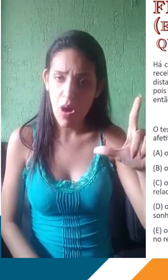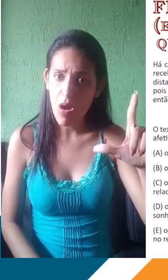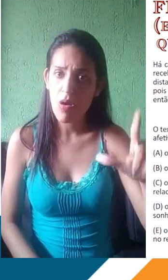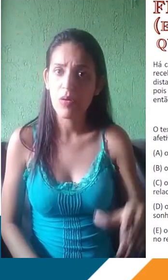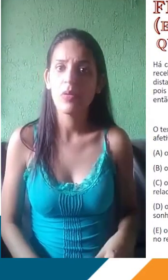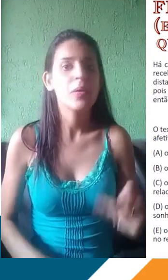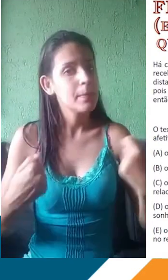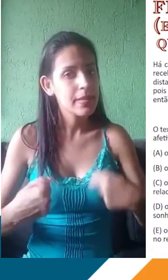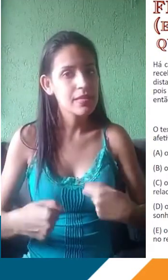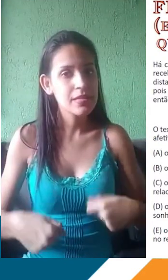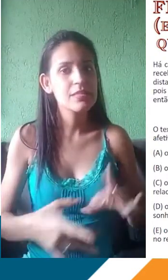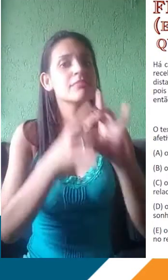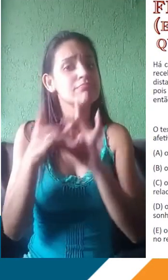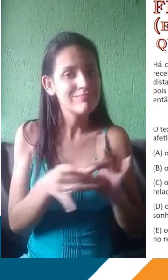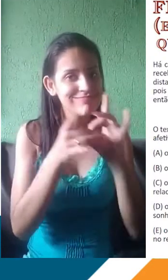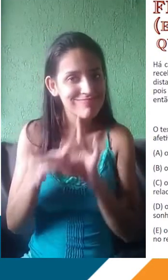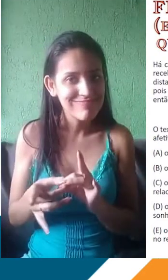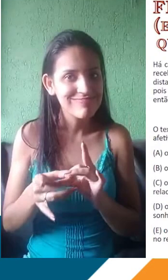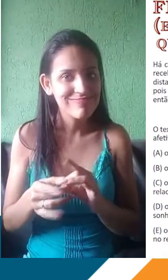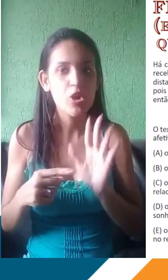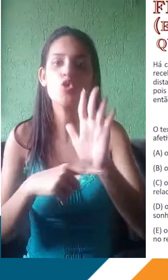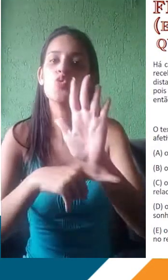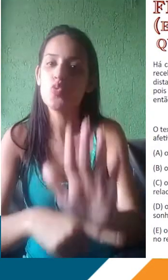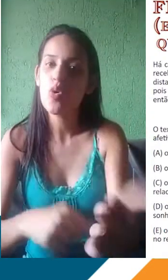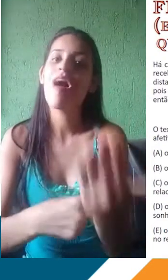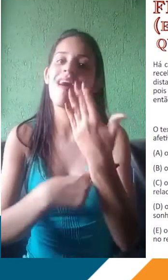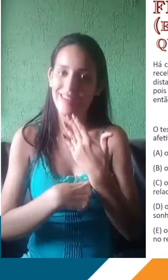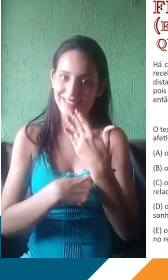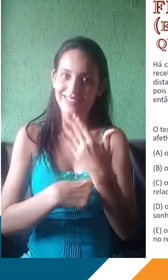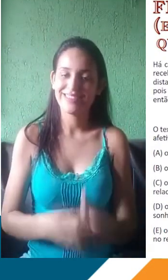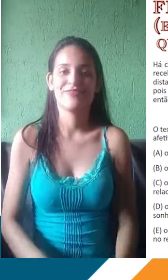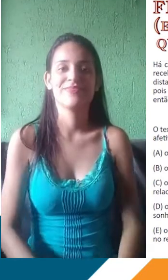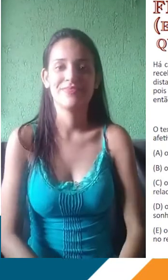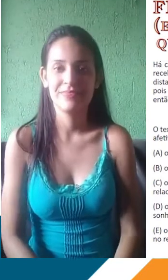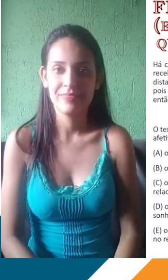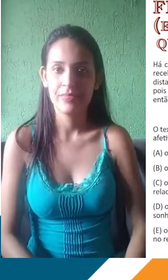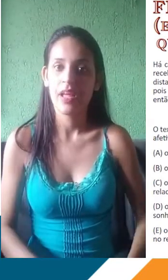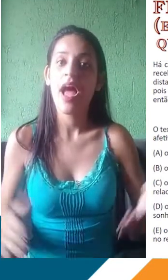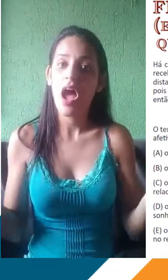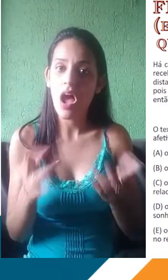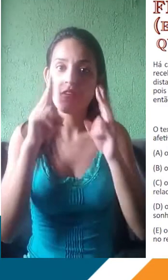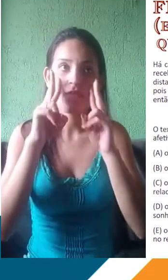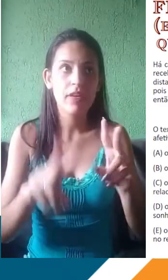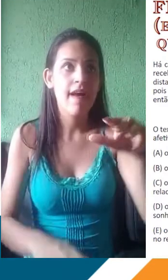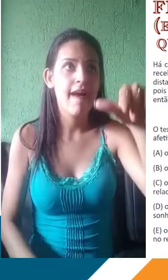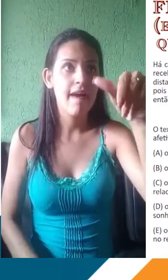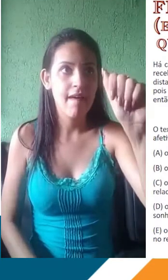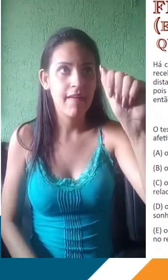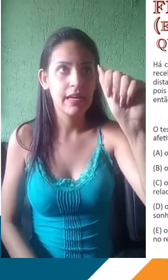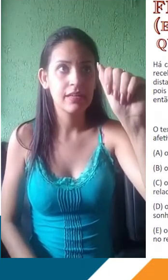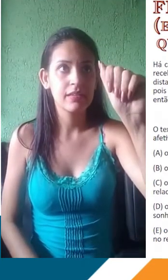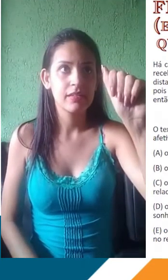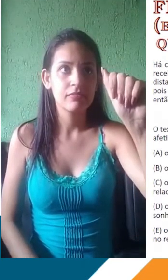estar confusas e o que nós temos que procurar aqui são as incoerências para excluir as questões incorretas. Então a letra A